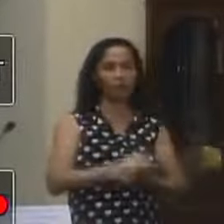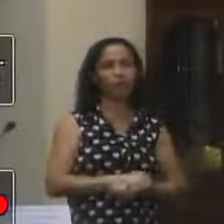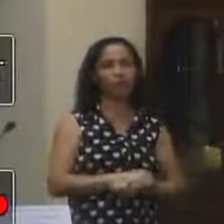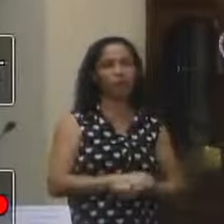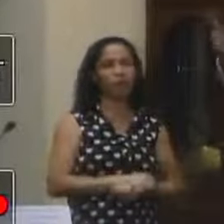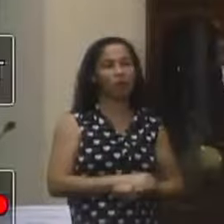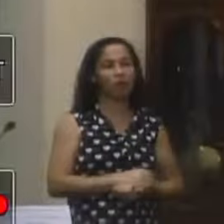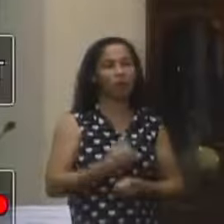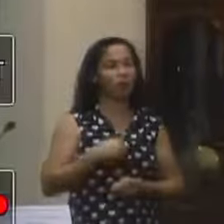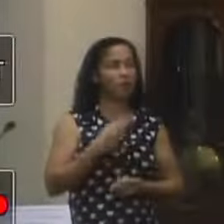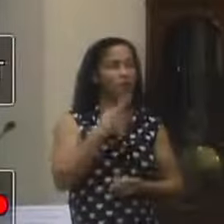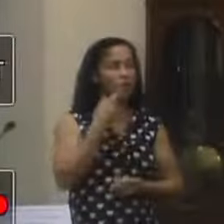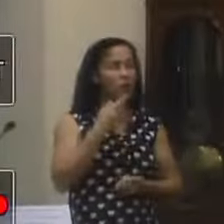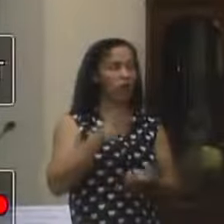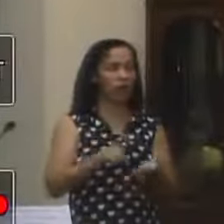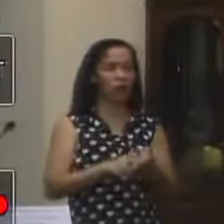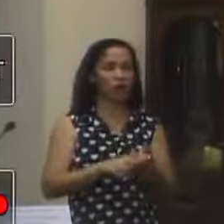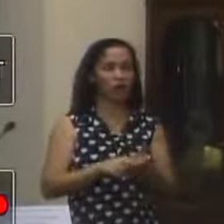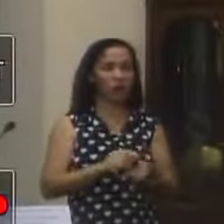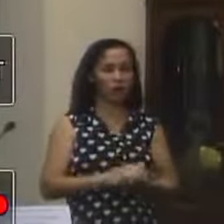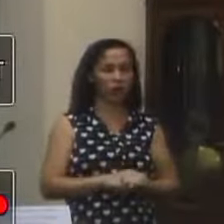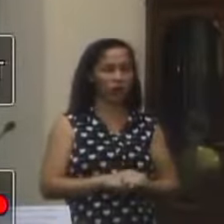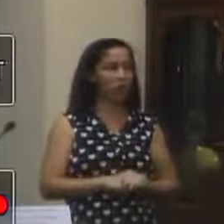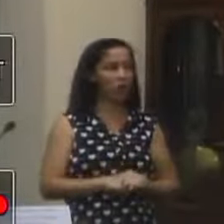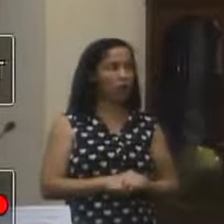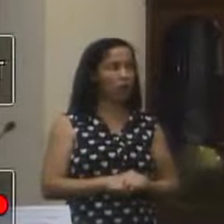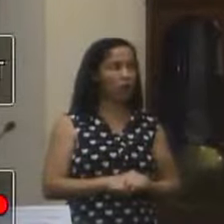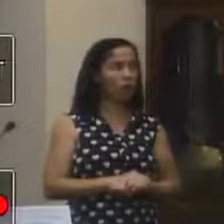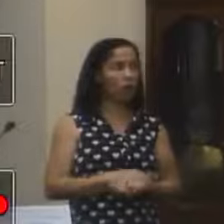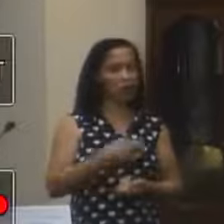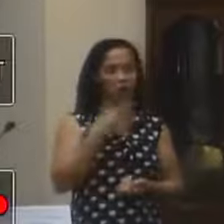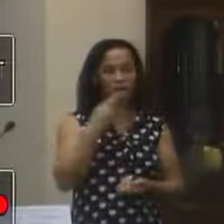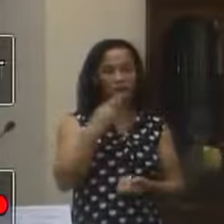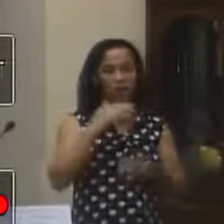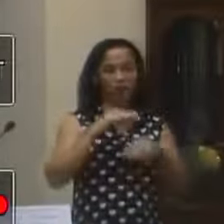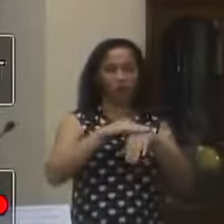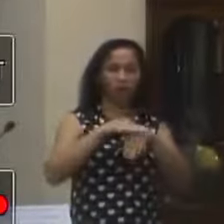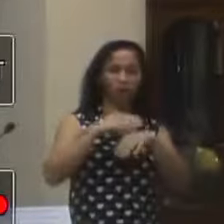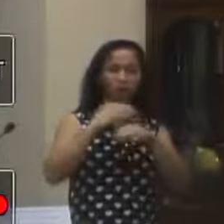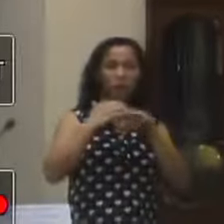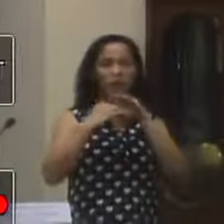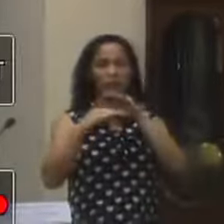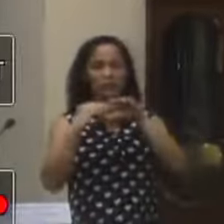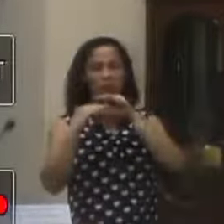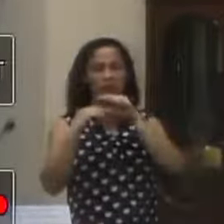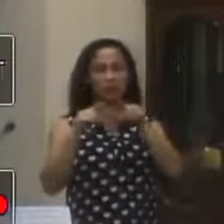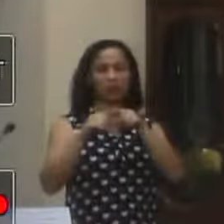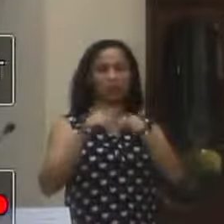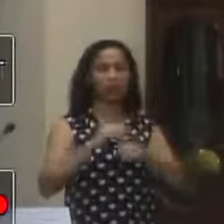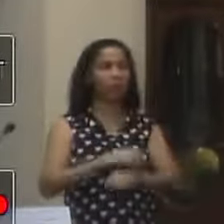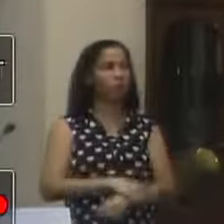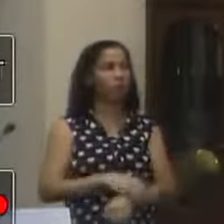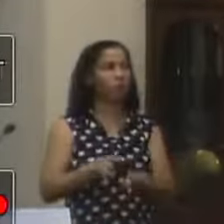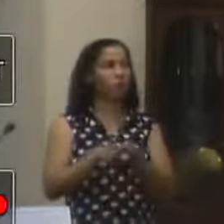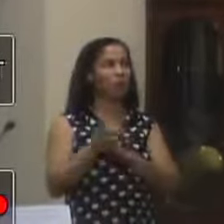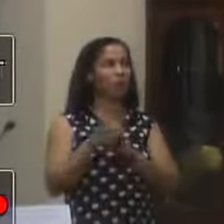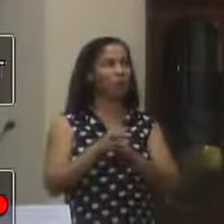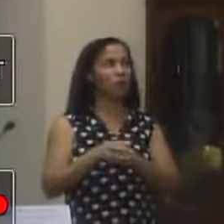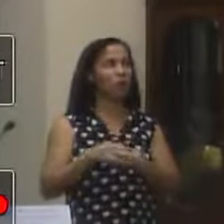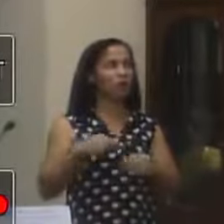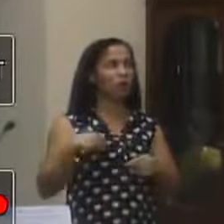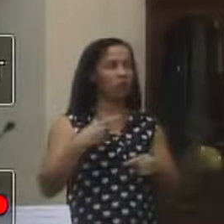colocar... Eu coloco em prática no papel e a gente tem que colocar isso de diálogo para a gente conseguir que essas coisas sejam implementadas. Porque a gente está aqui. Cobram